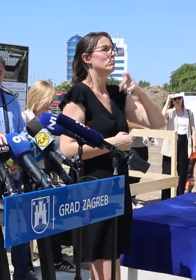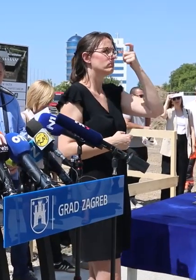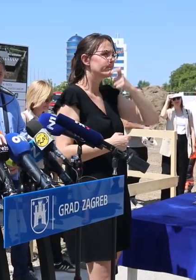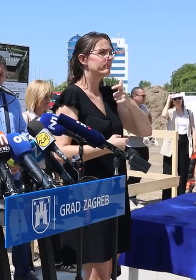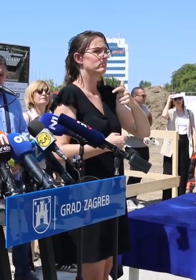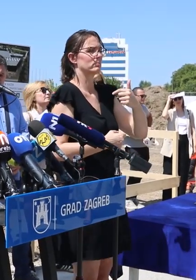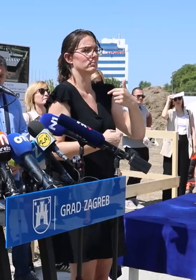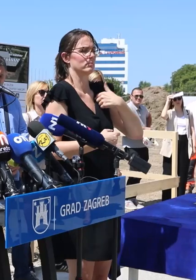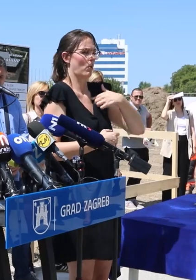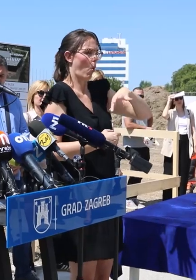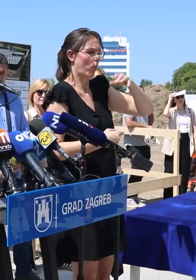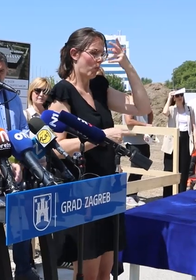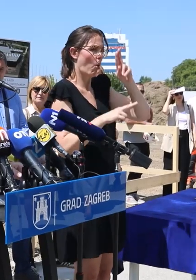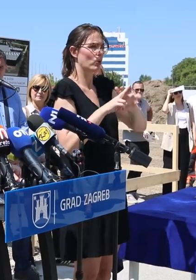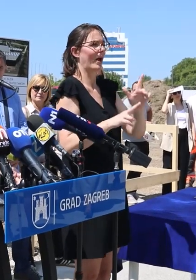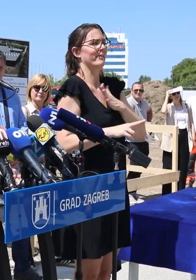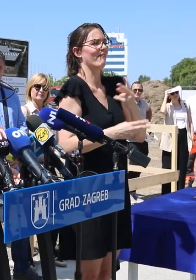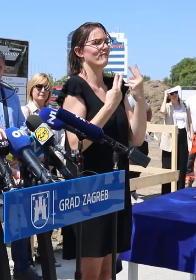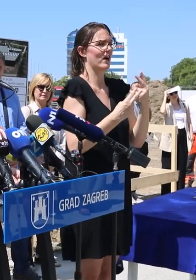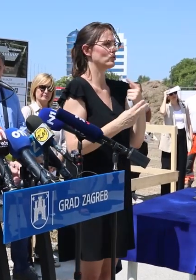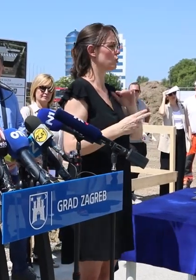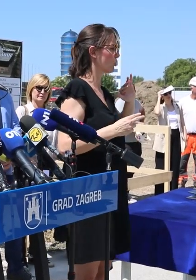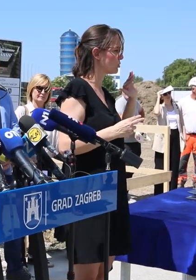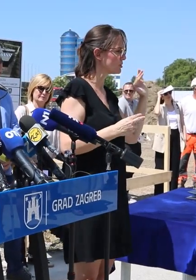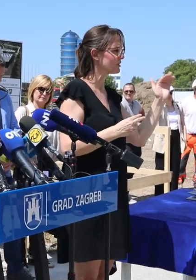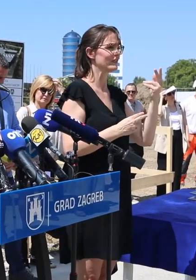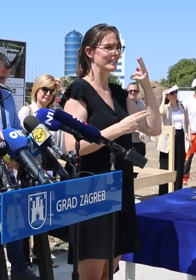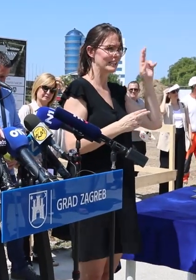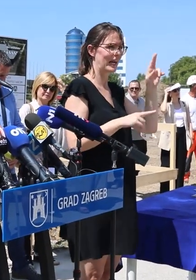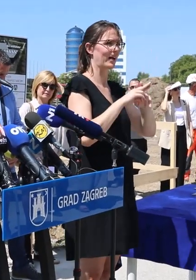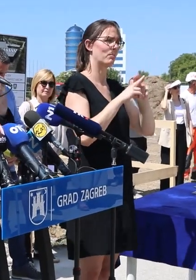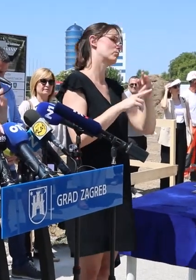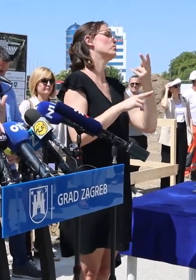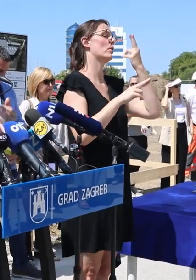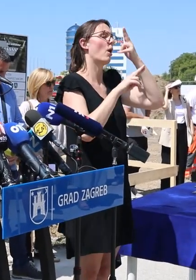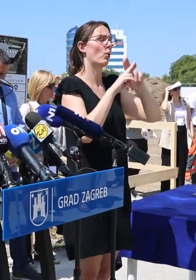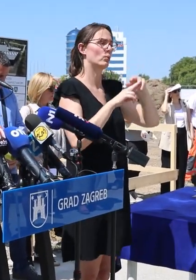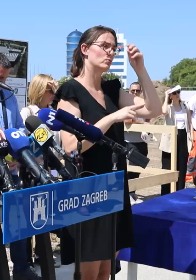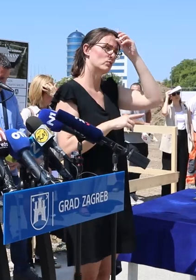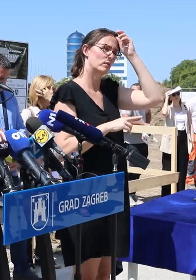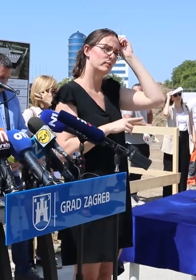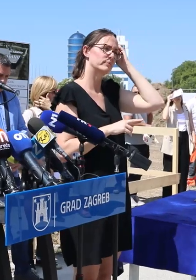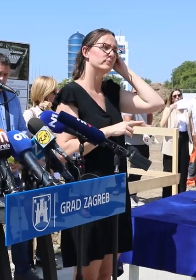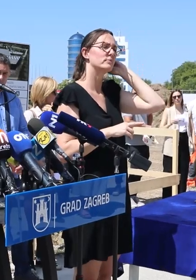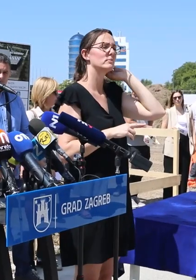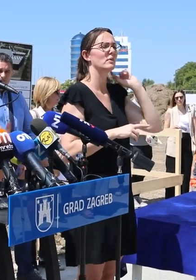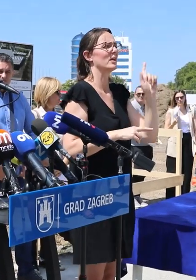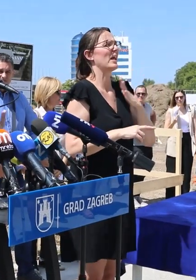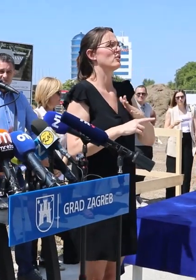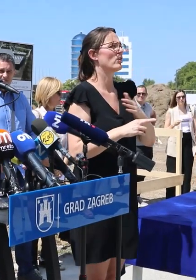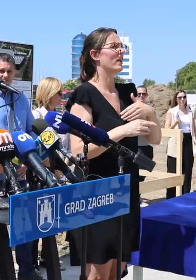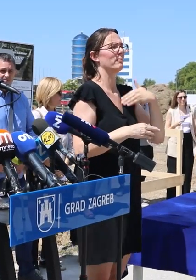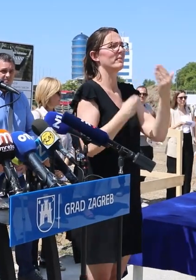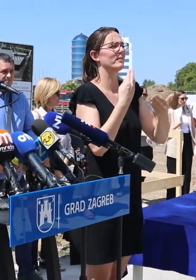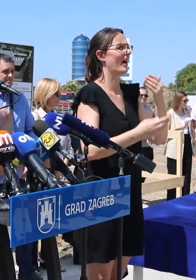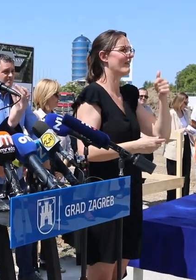odluka stranačkih tijela po svojoj normalnoj proceduri. I ne želim tu, naravno, kod druge stranke s nikakvim imenima